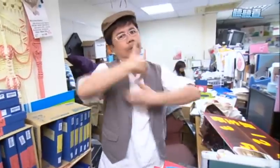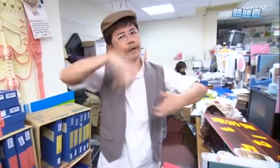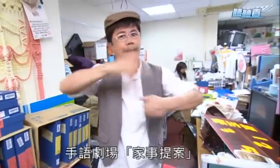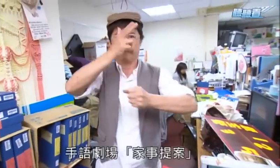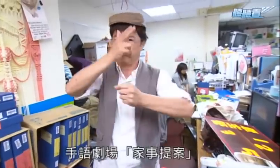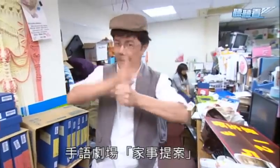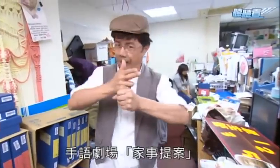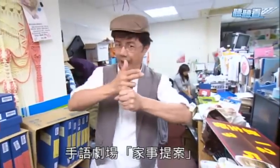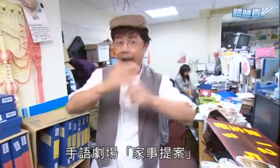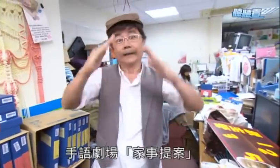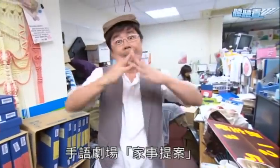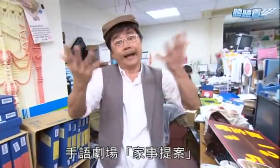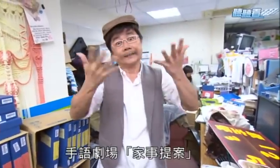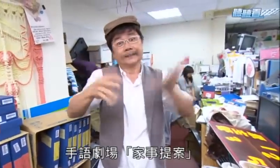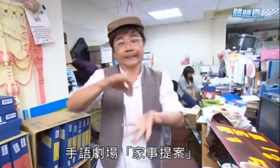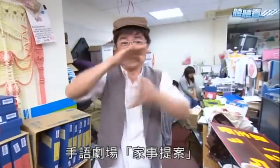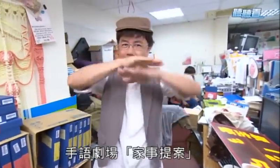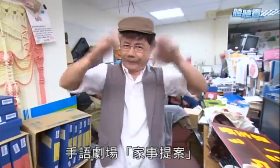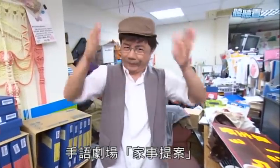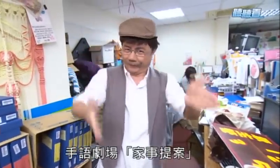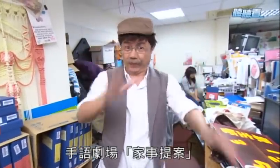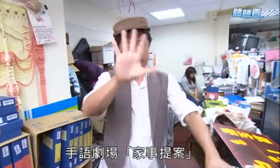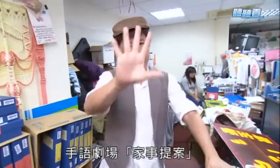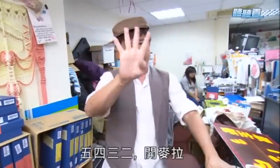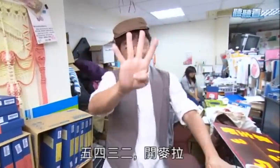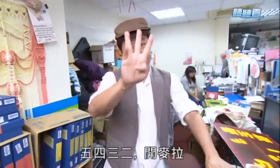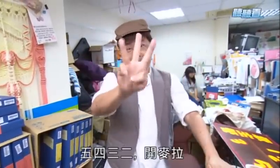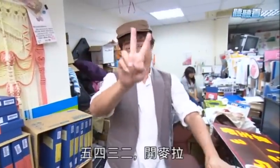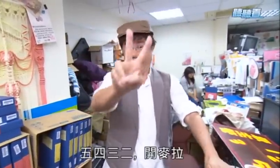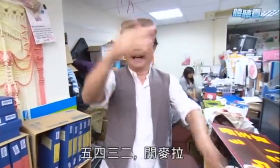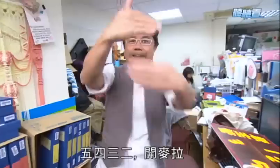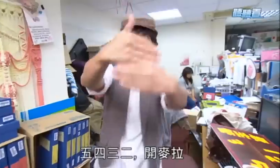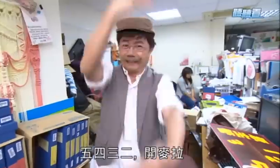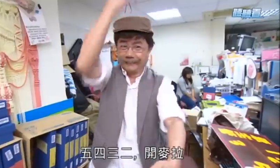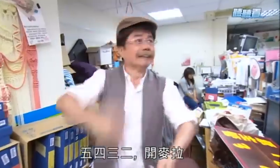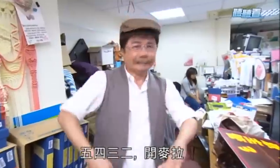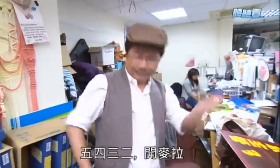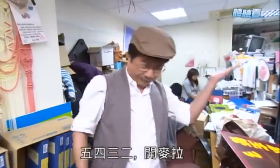哎，手语剧场，家事提案，5、4、3、2，开吧！